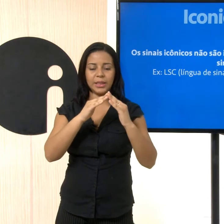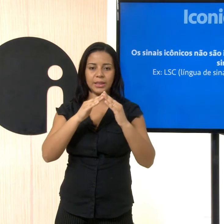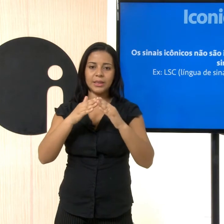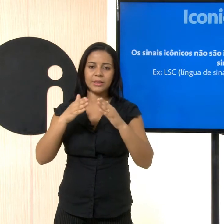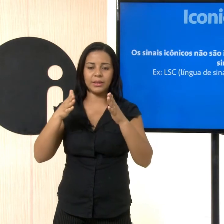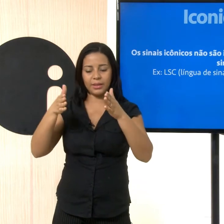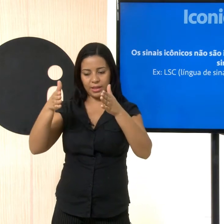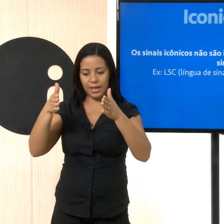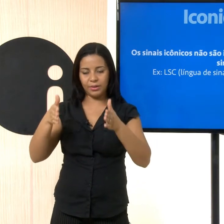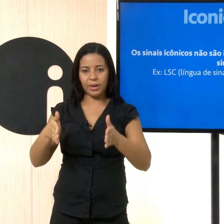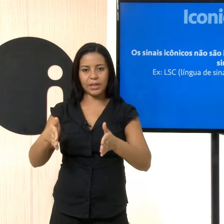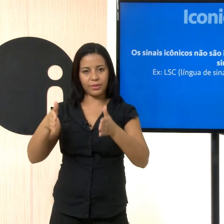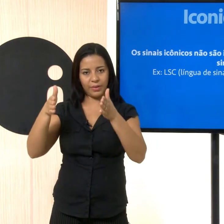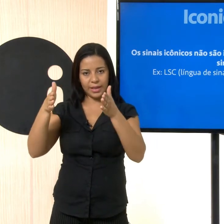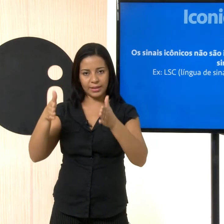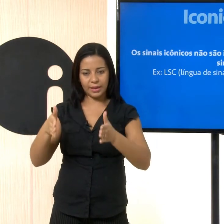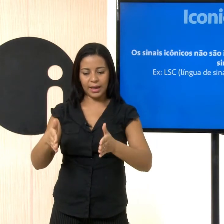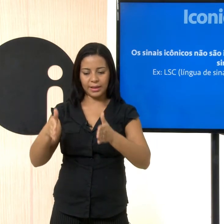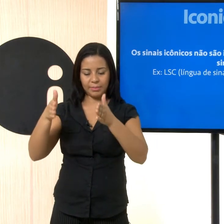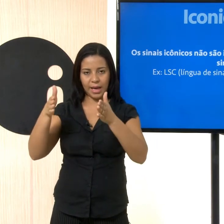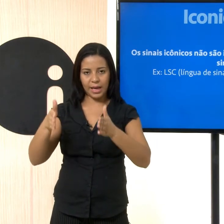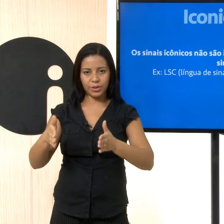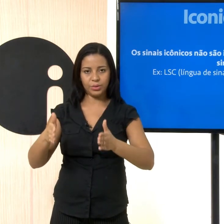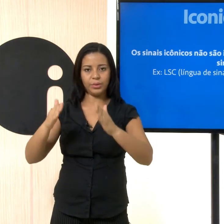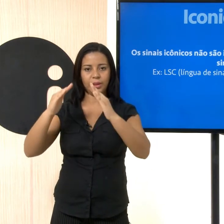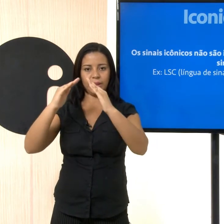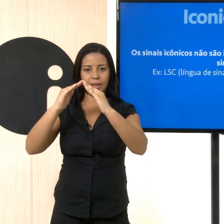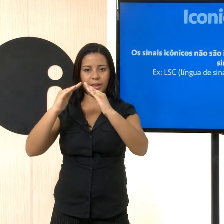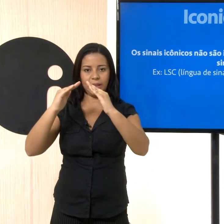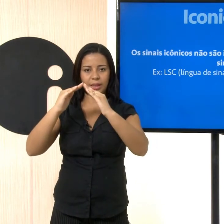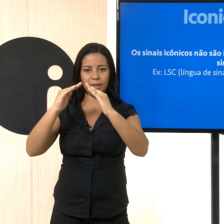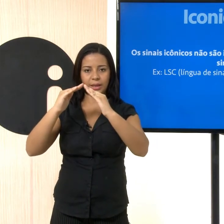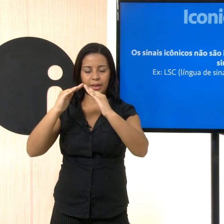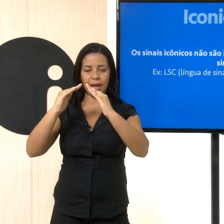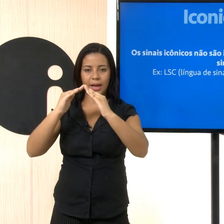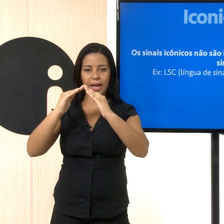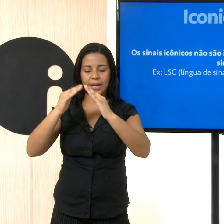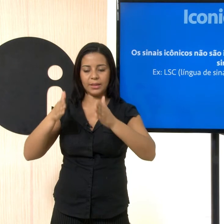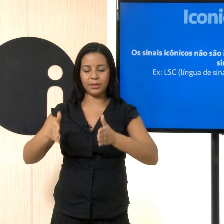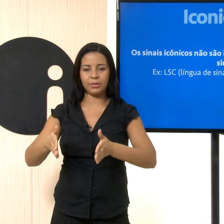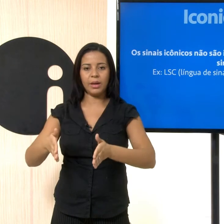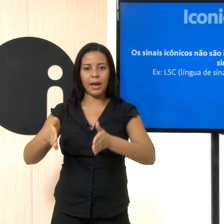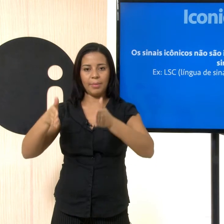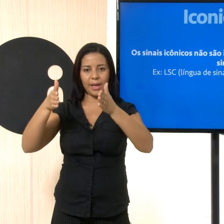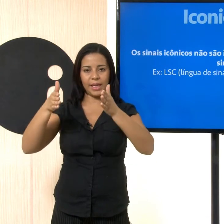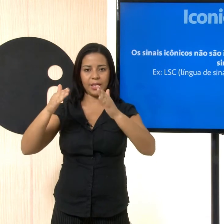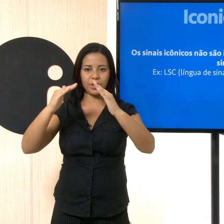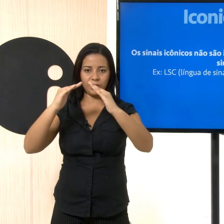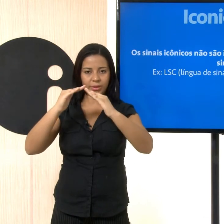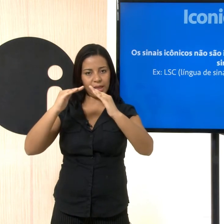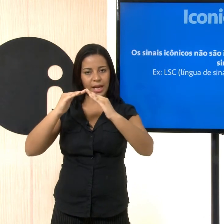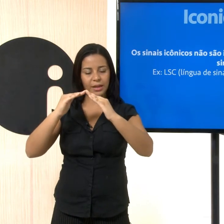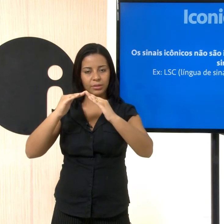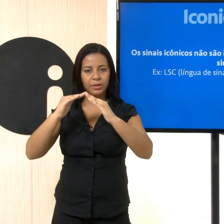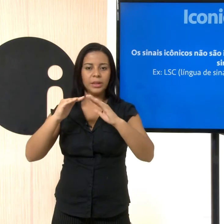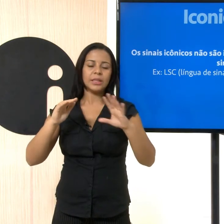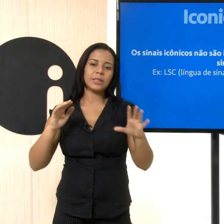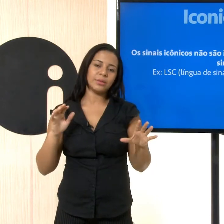americanas, que no caso faz aqui embaixo e a casa. Então, a parede e o telhado. São